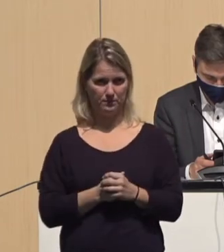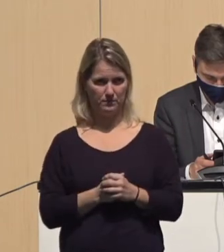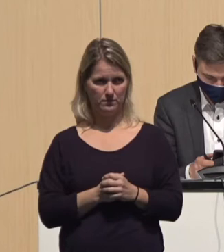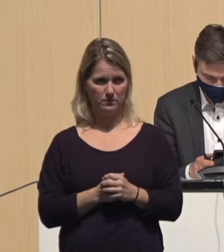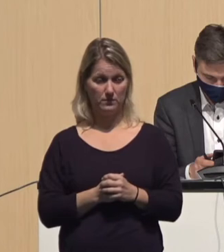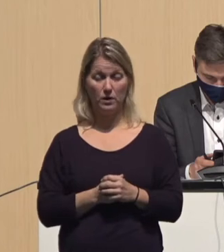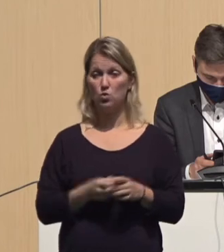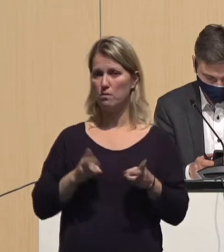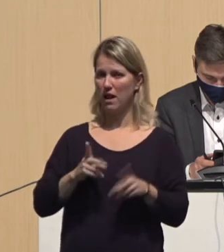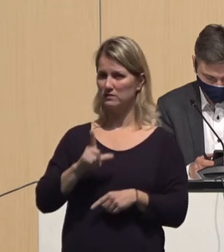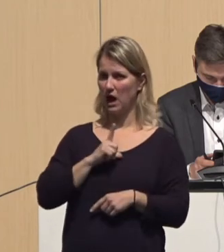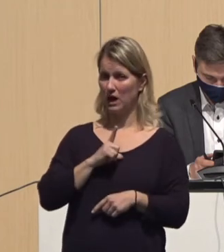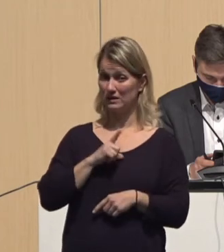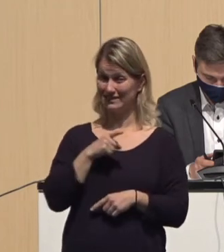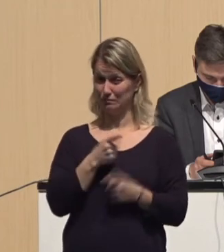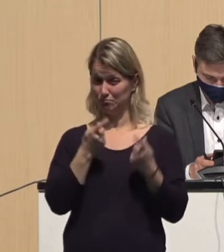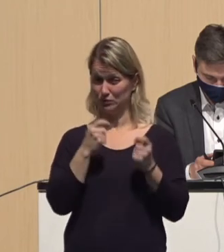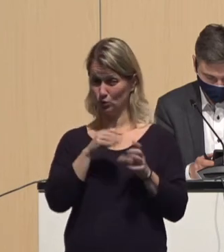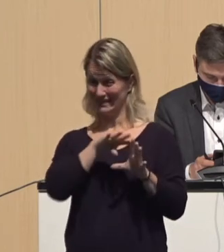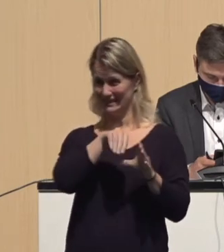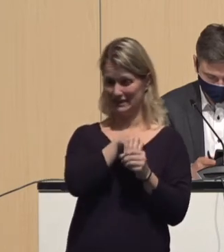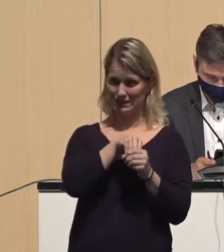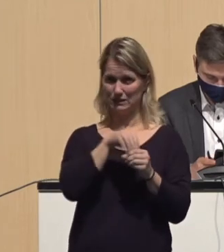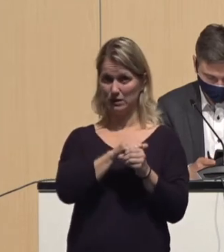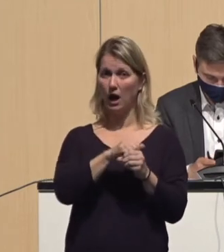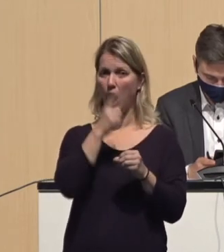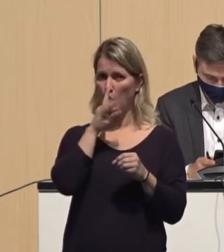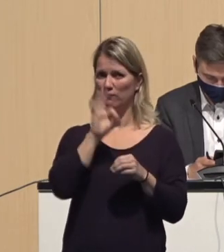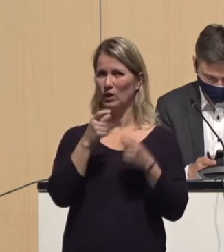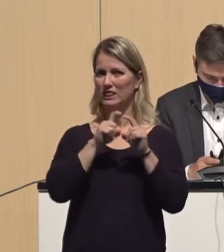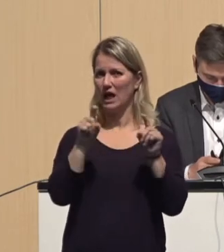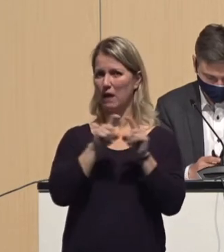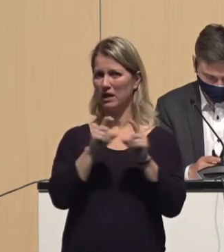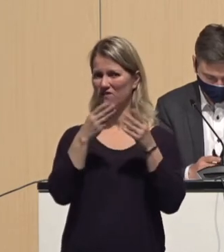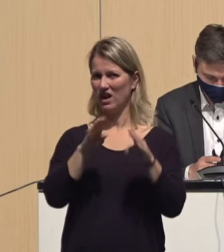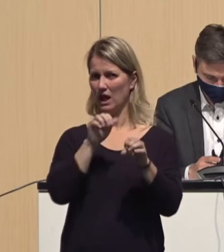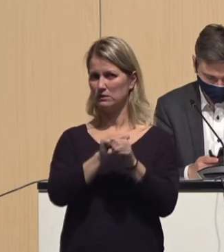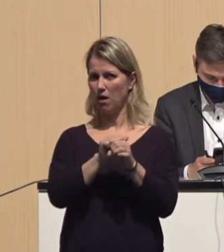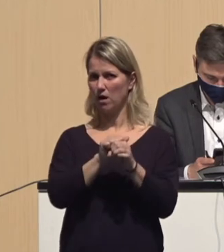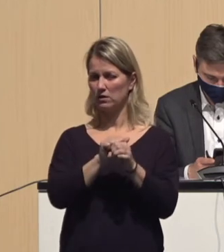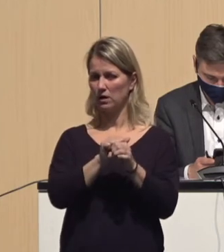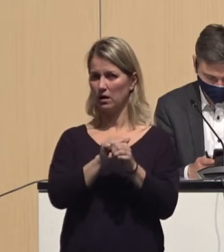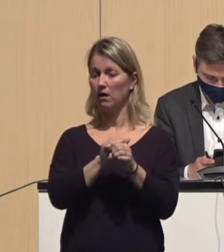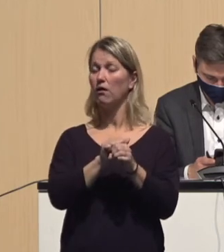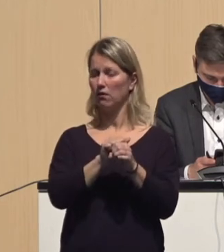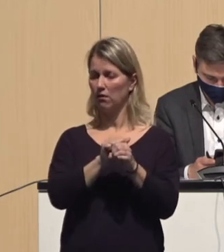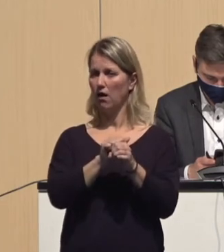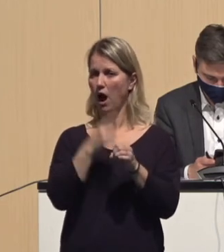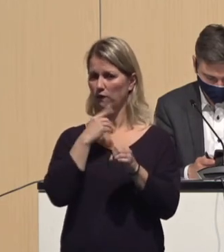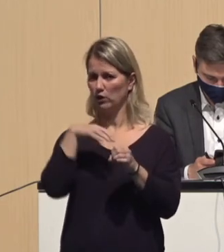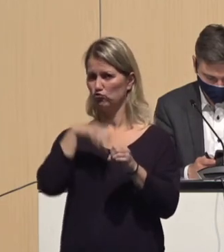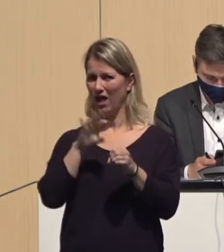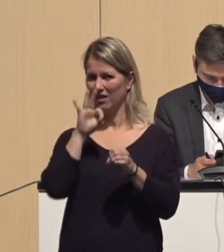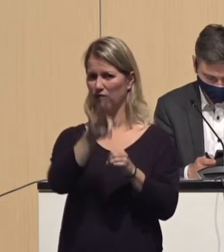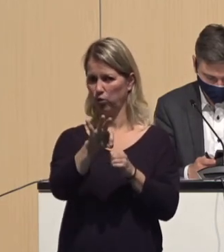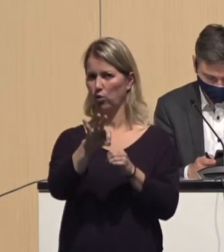Normalerweise hätte eigentlich in diesem gleichen Beschluss auch für die thematischen Weihnachtsmärkte, die letzten Endes dann auch für die Stadt ausgerichtet werden und mit denen wir